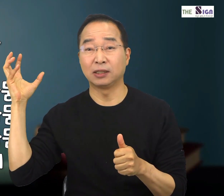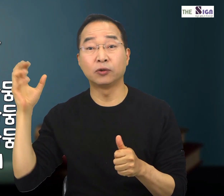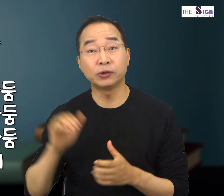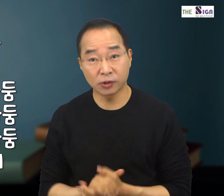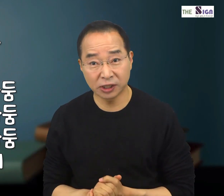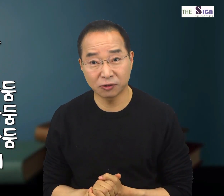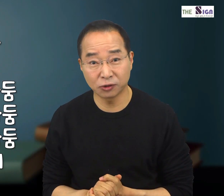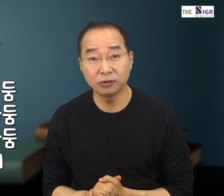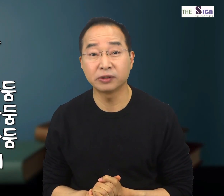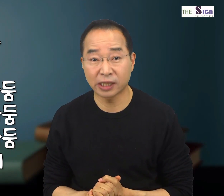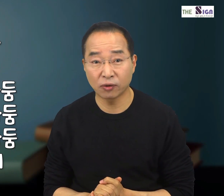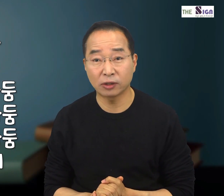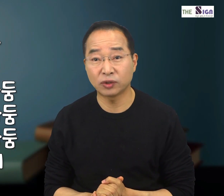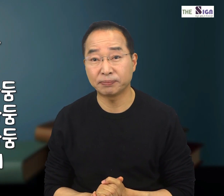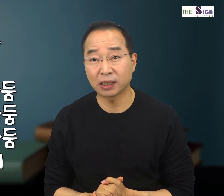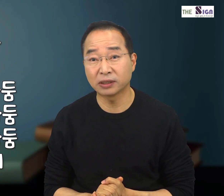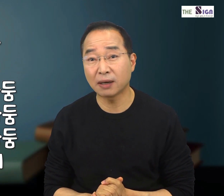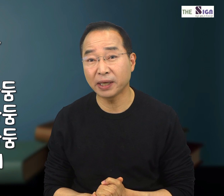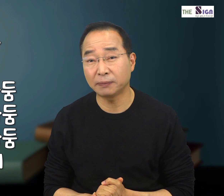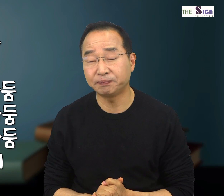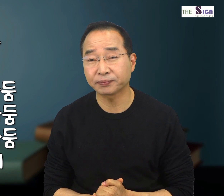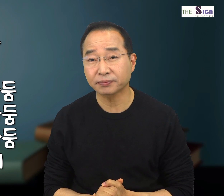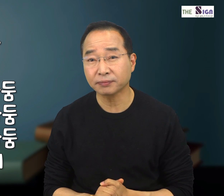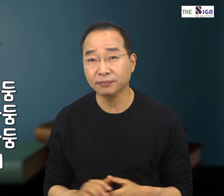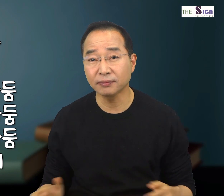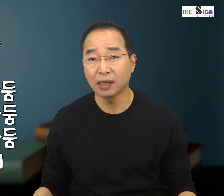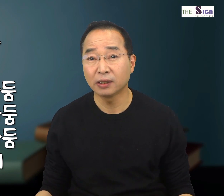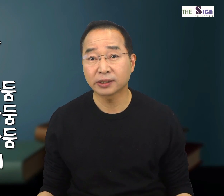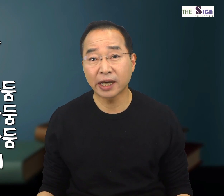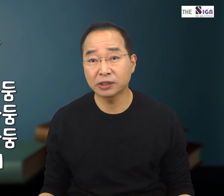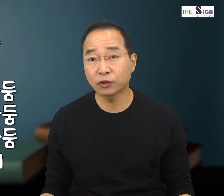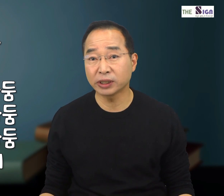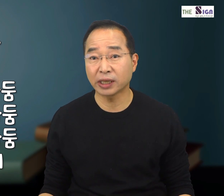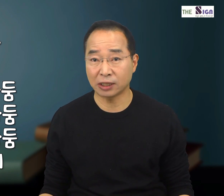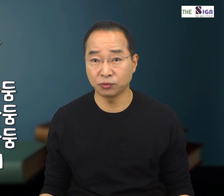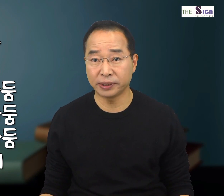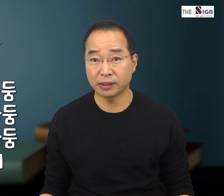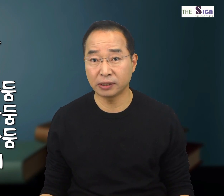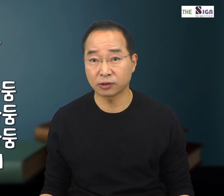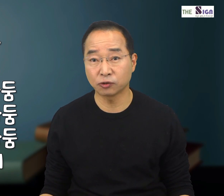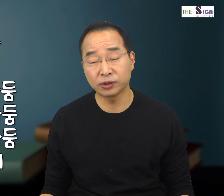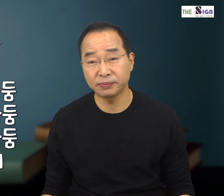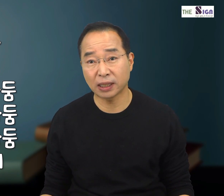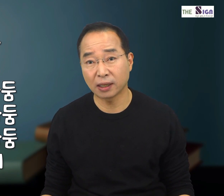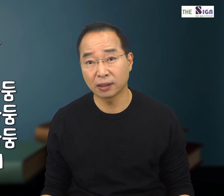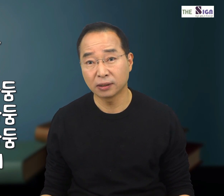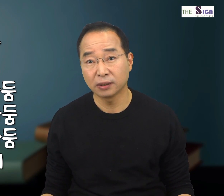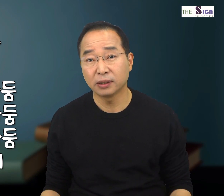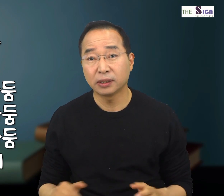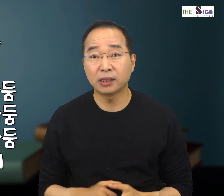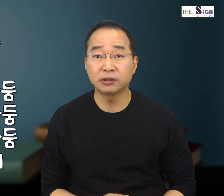이런 형식으로 사용하게 됩니다. 그 다음에 사회적인 가둠에 대해서도 씁니다. 예를